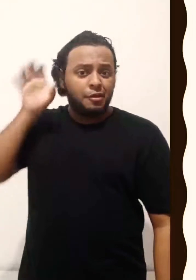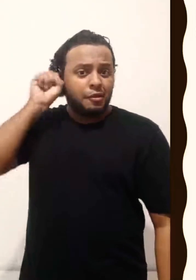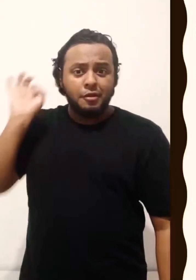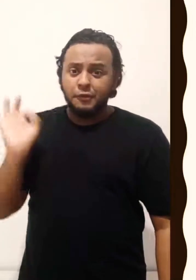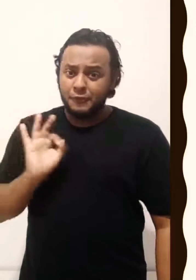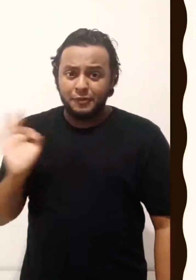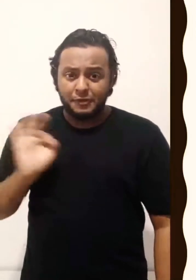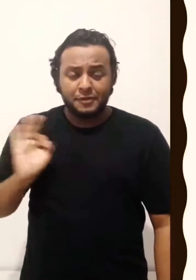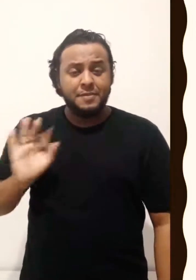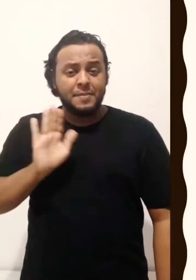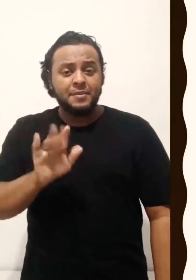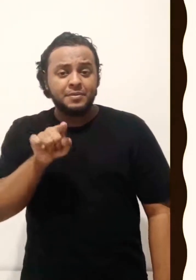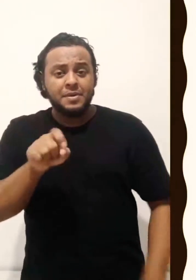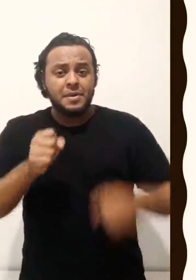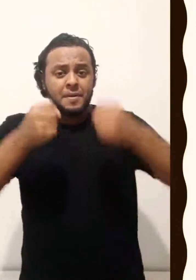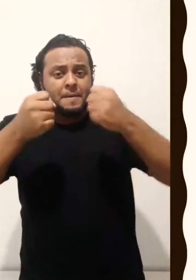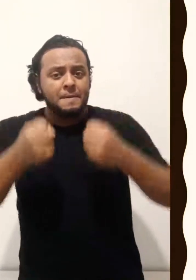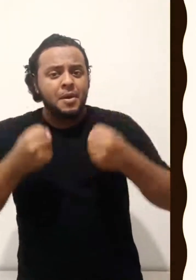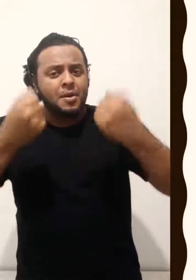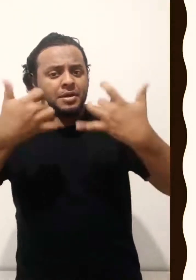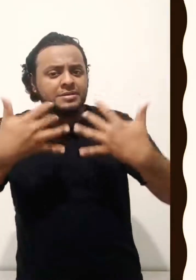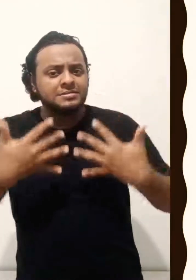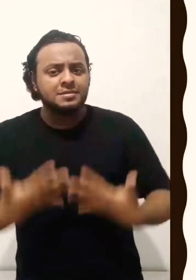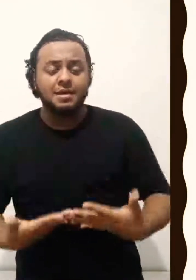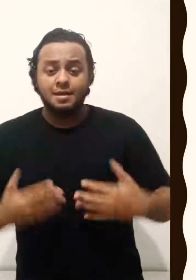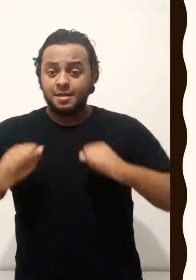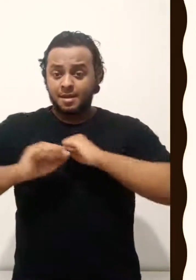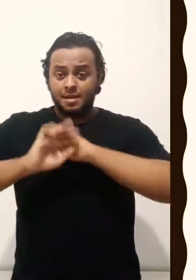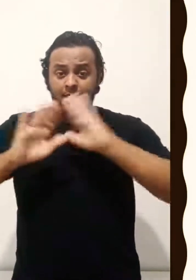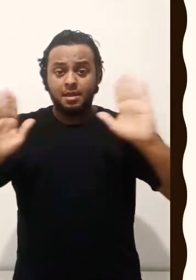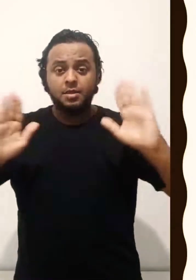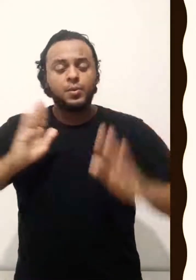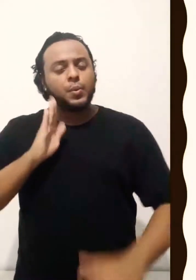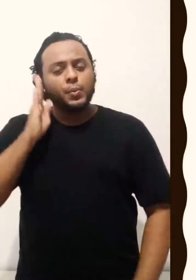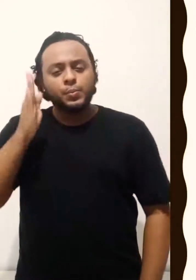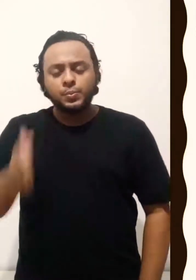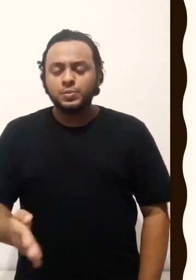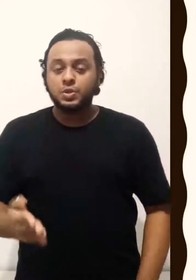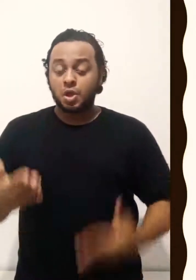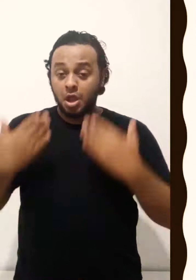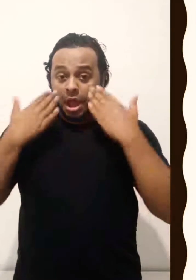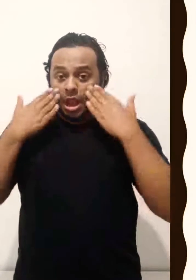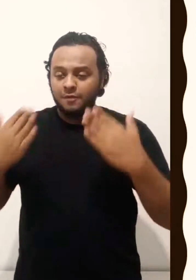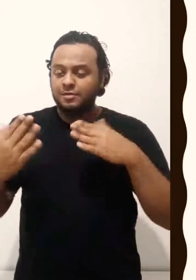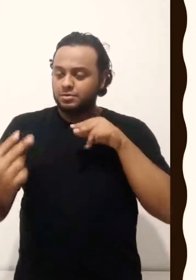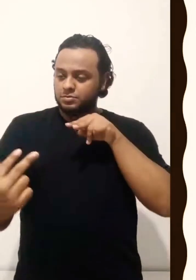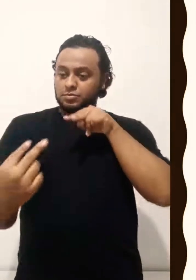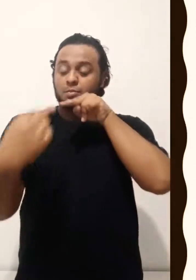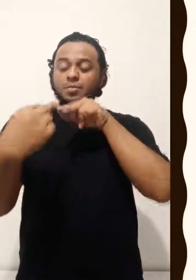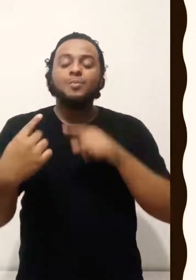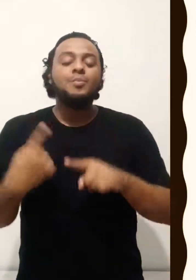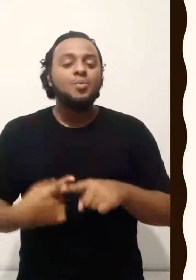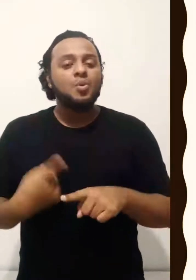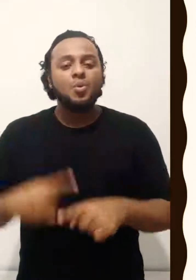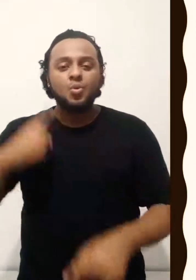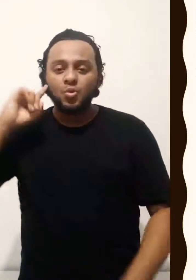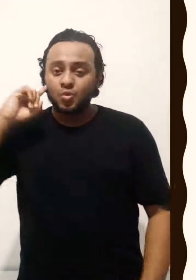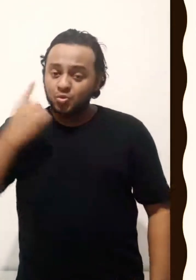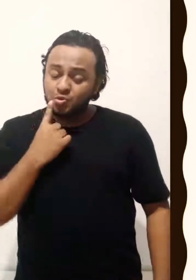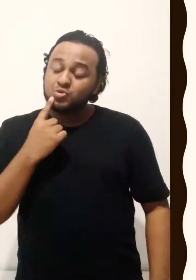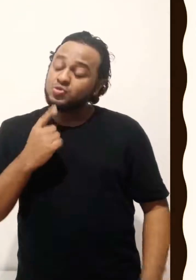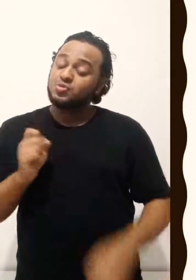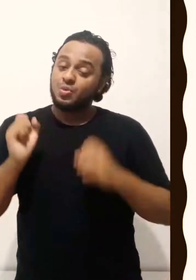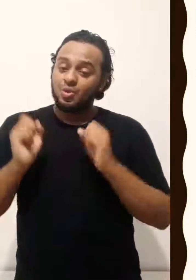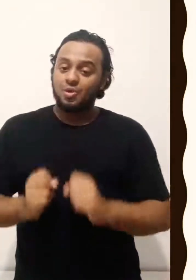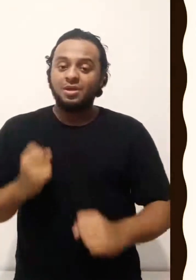não vai te ouvir, né? Mas você pode falar de maneira clara, objetiva, na frente do surdo, porque